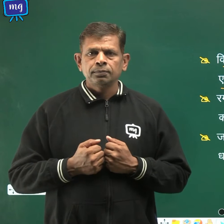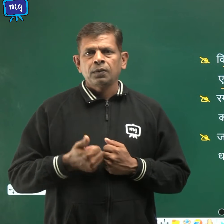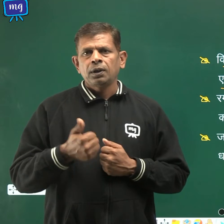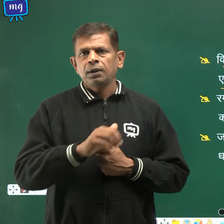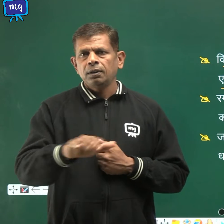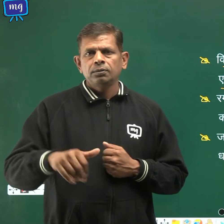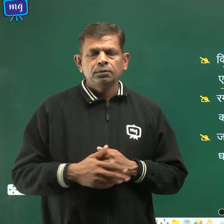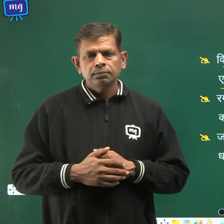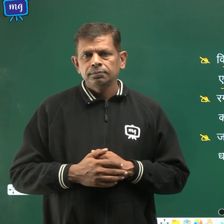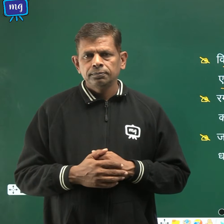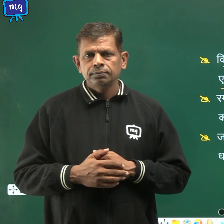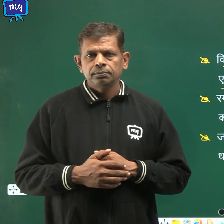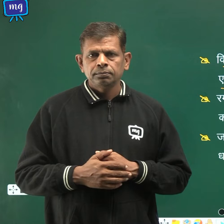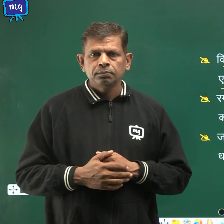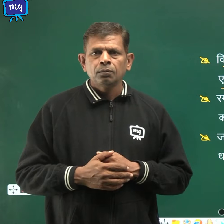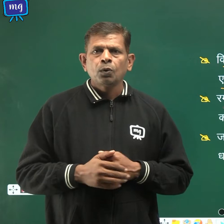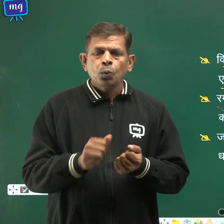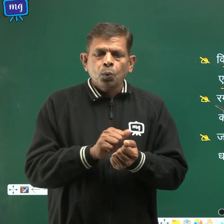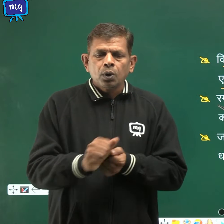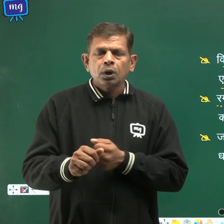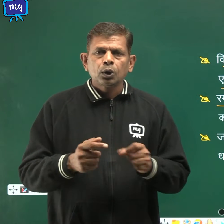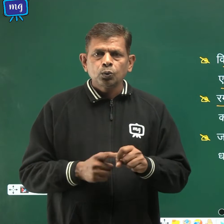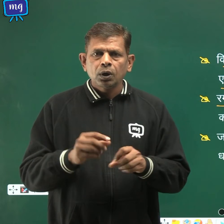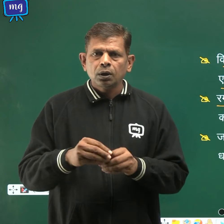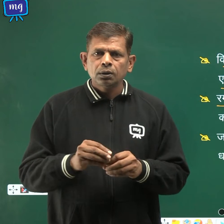ठीक है बच्चों, रगड़ द्वारा